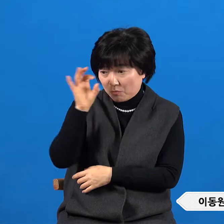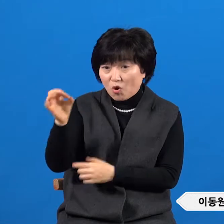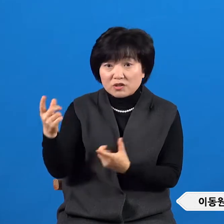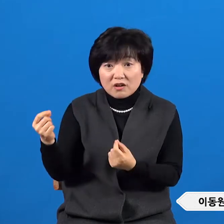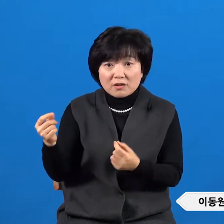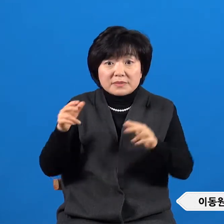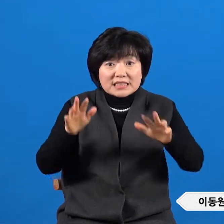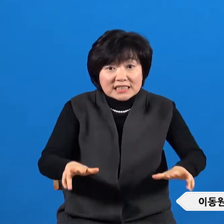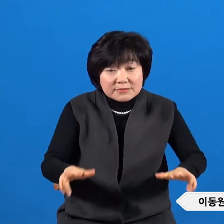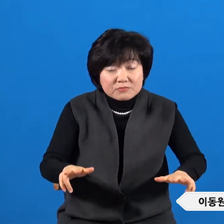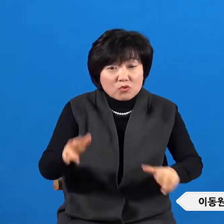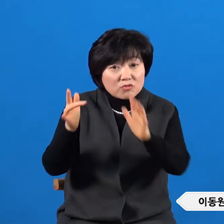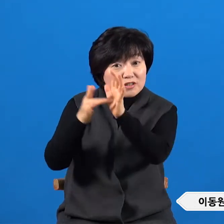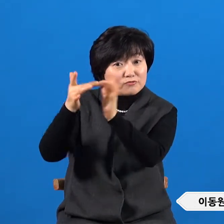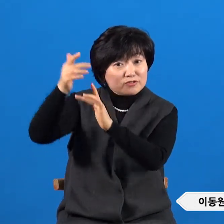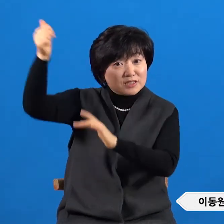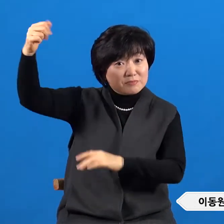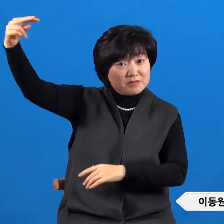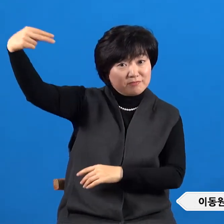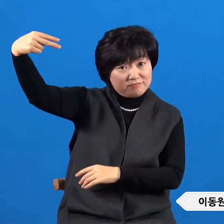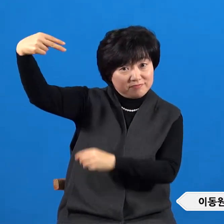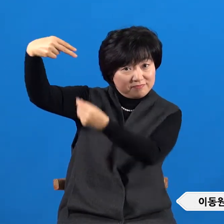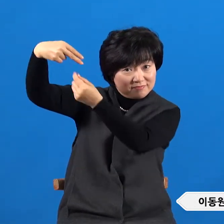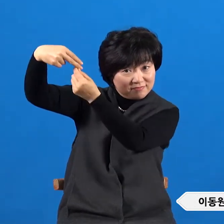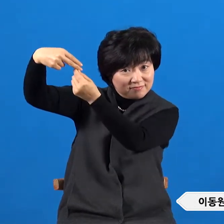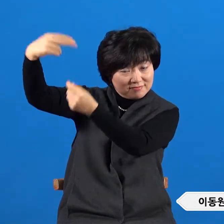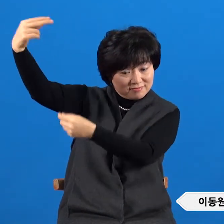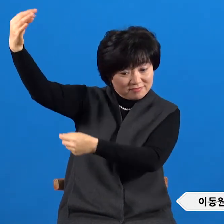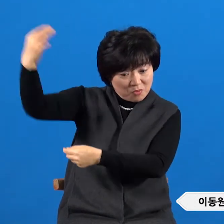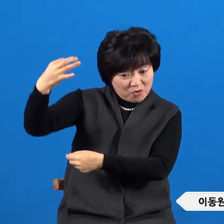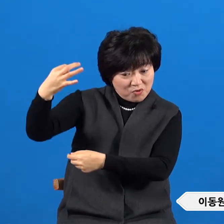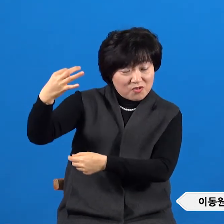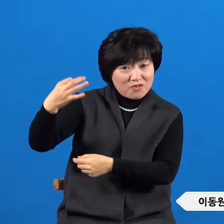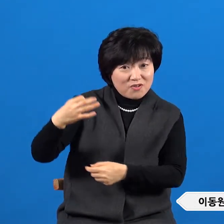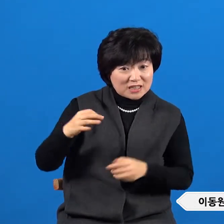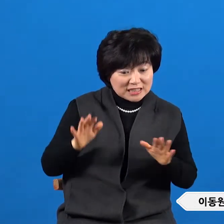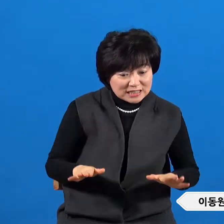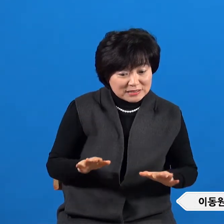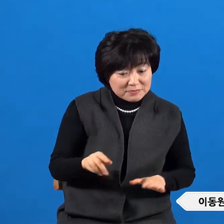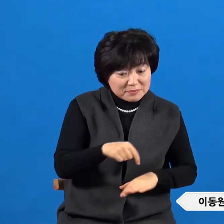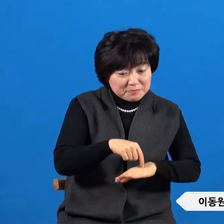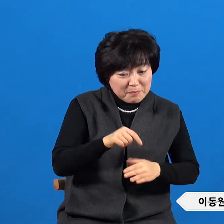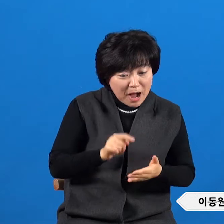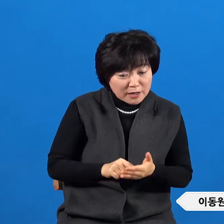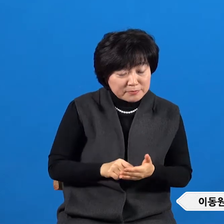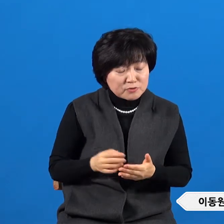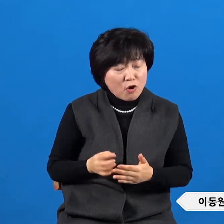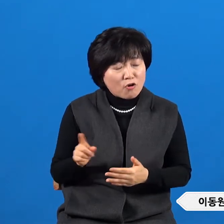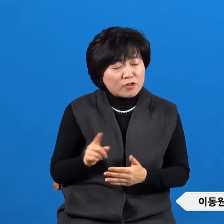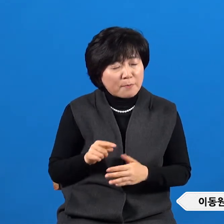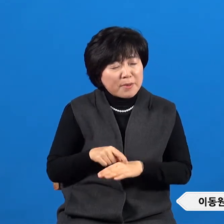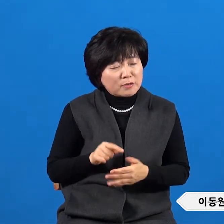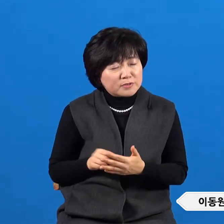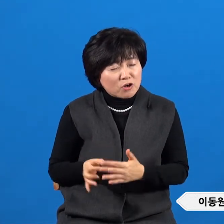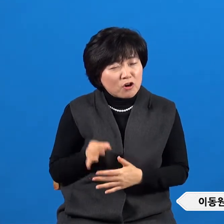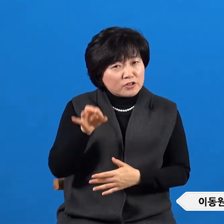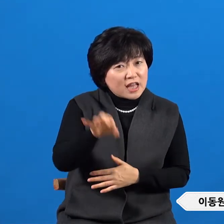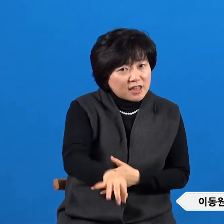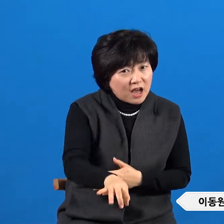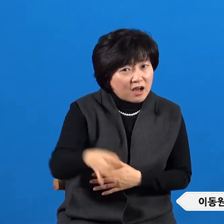그렇게 할 가능성이 없을까요? 오늘도 누가 헌금을 어떤 마음으로 내나 주목 안